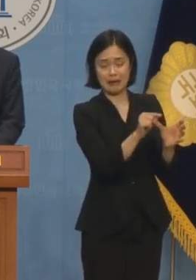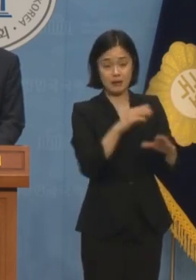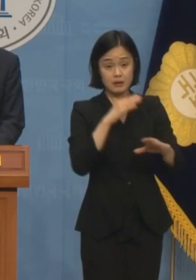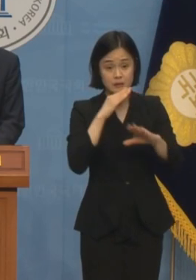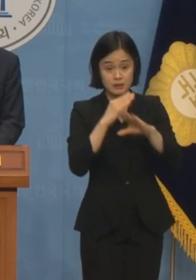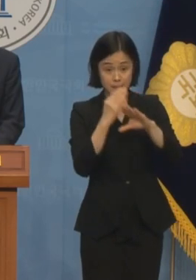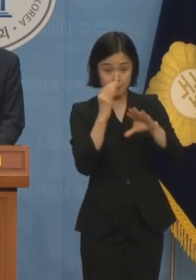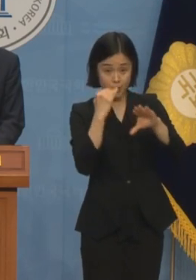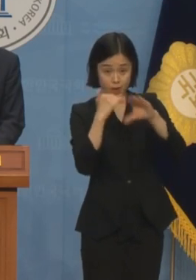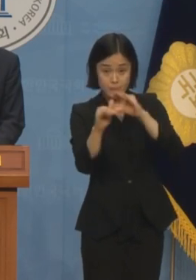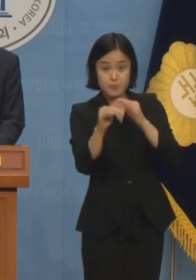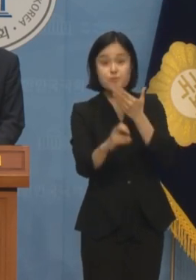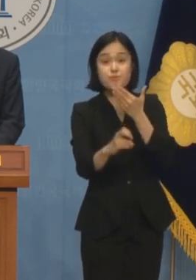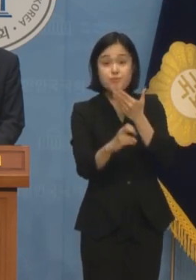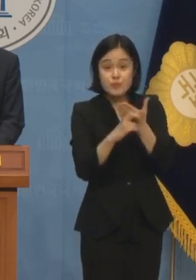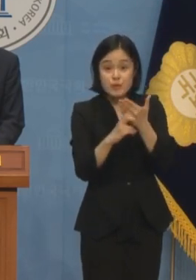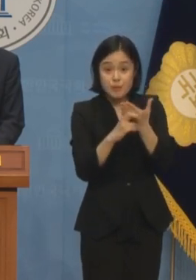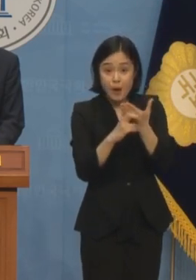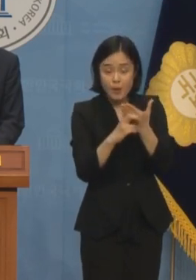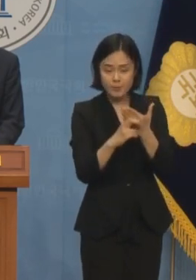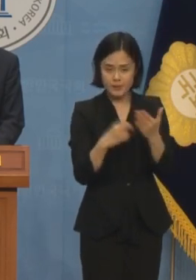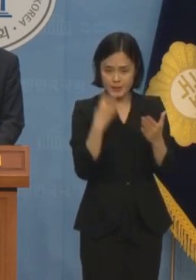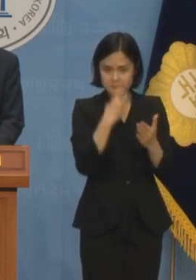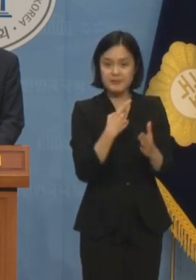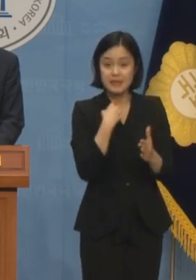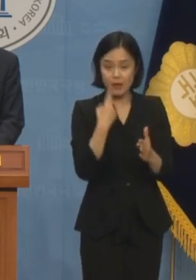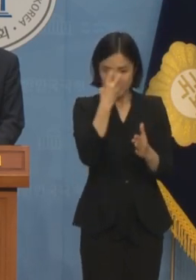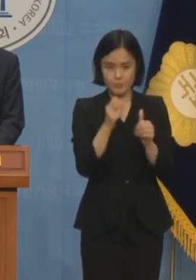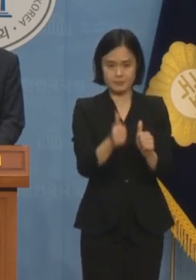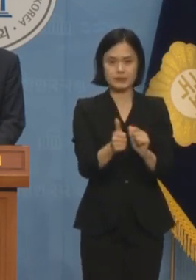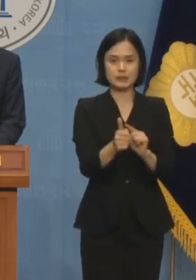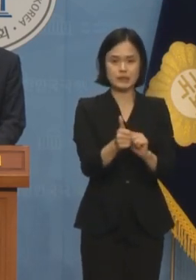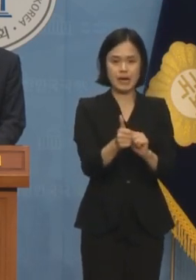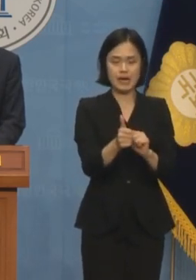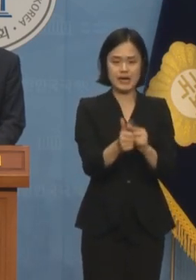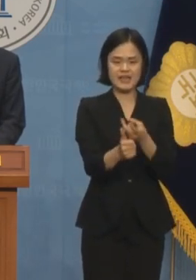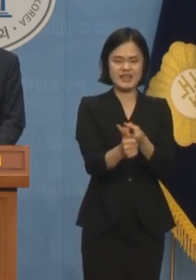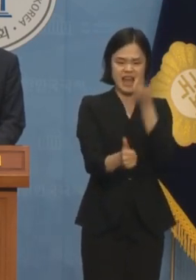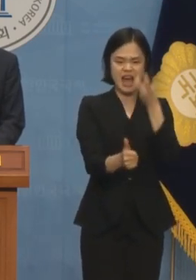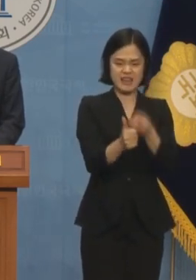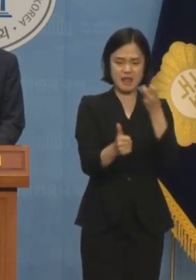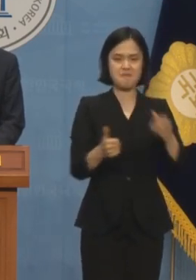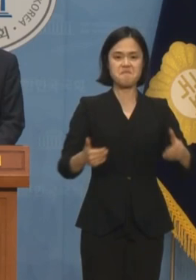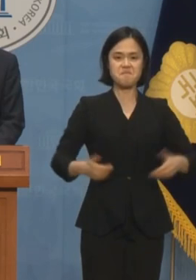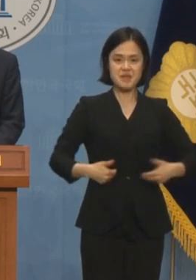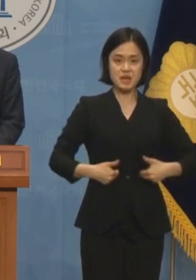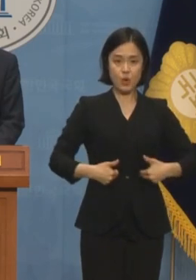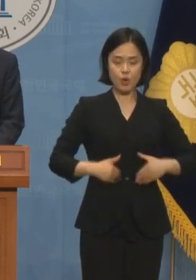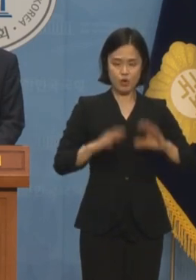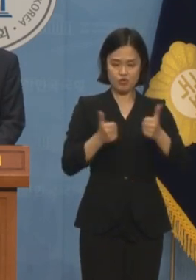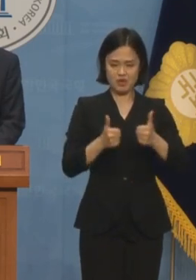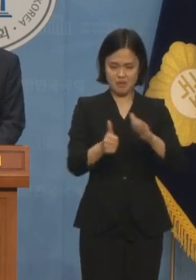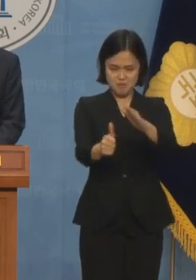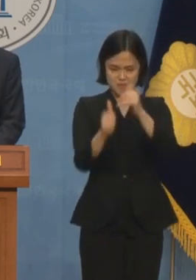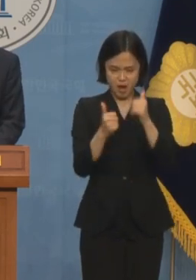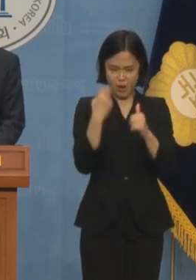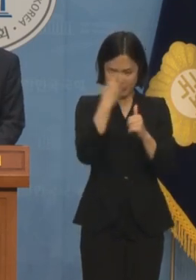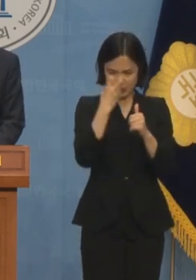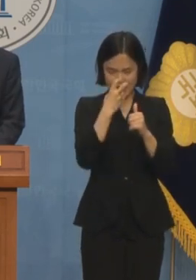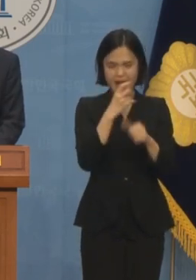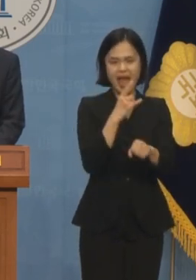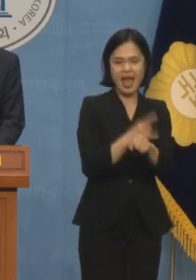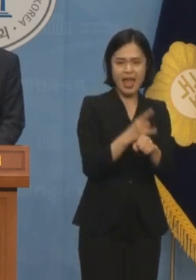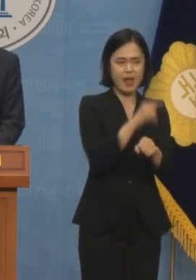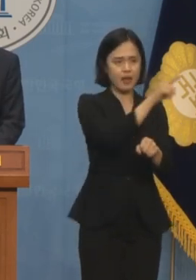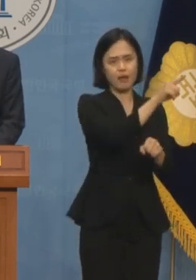수사한 검사들의 탄핵을 진행하며 이들을 국회로 소환해 조사까지 하겠다고 합니다.